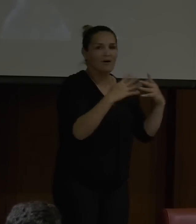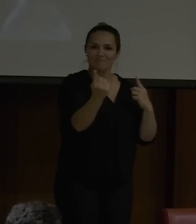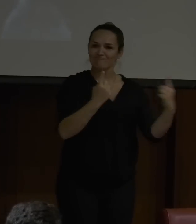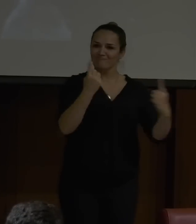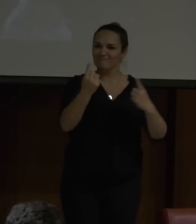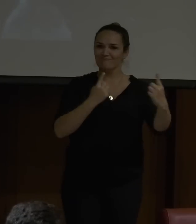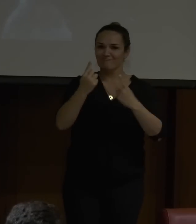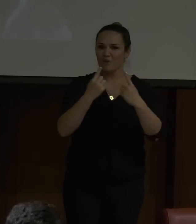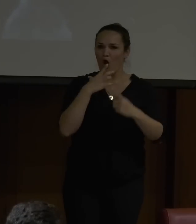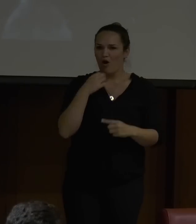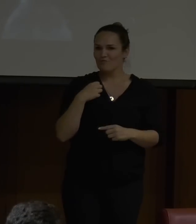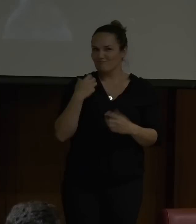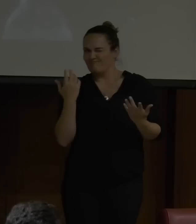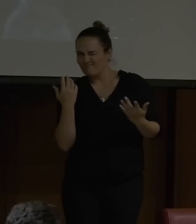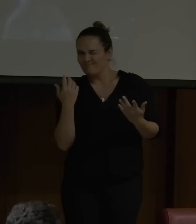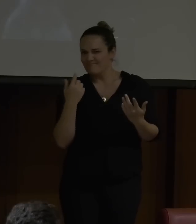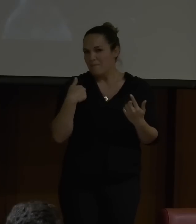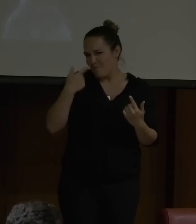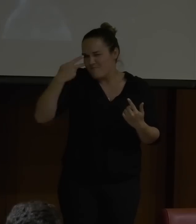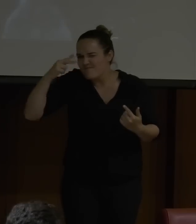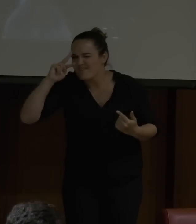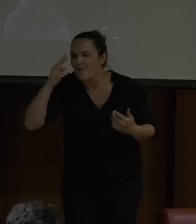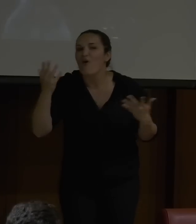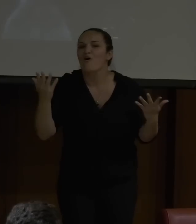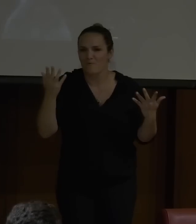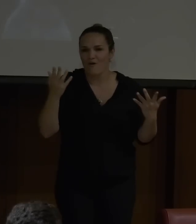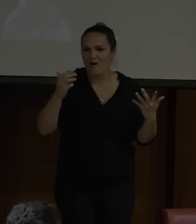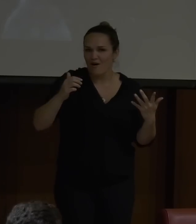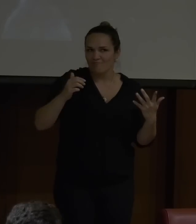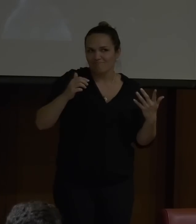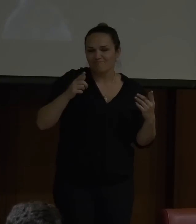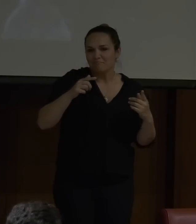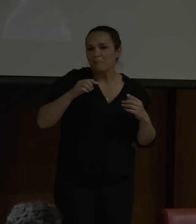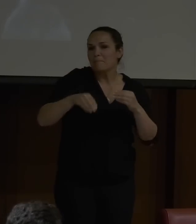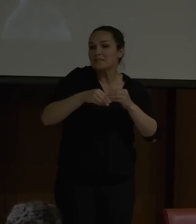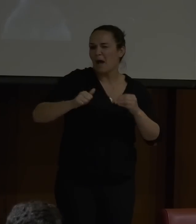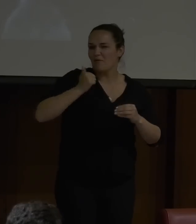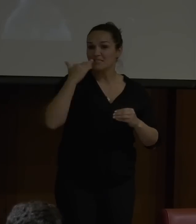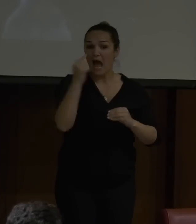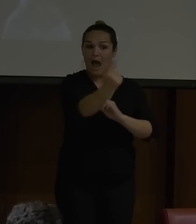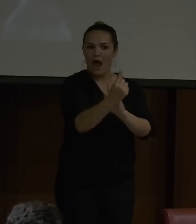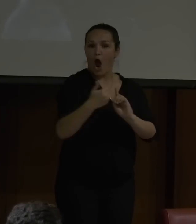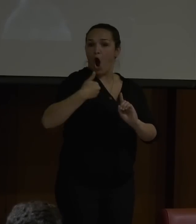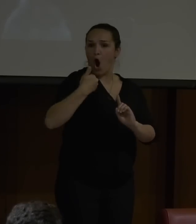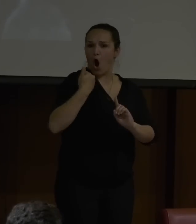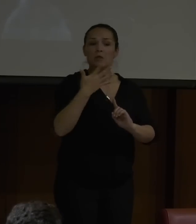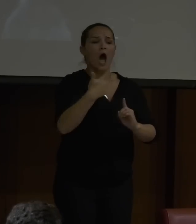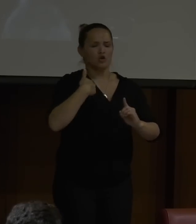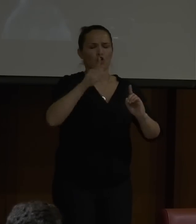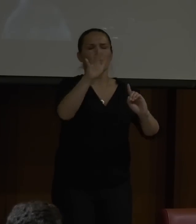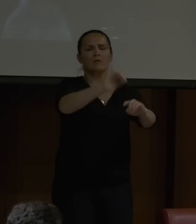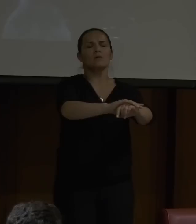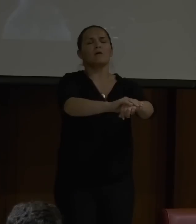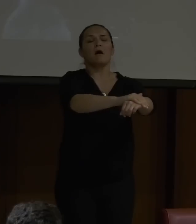mismo, usar el sentido común. Bueno, usar el sentido común y aprovecharse para acariciar las manos de las muchachitas, ¿no? Eso lo heredó un